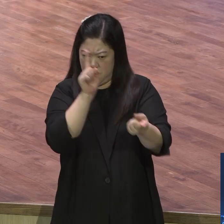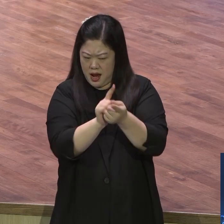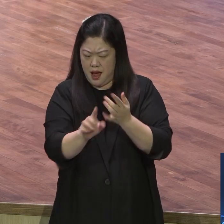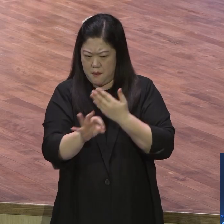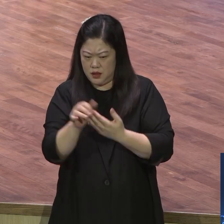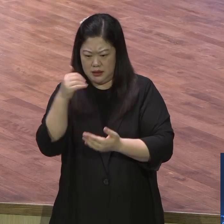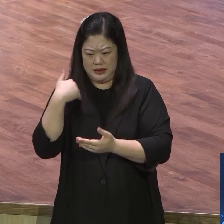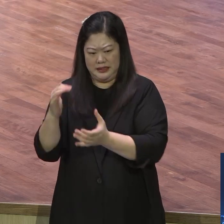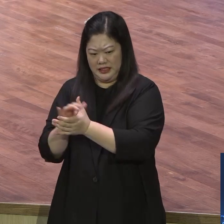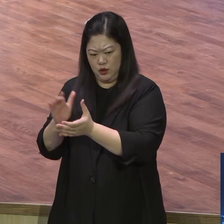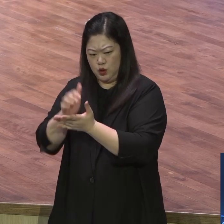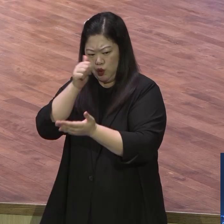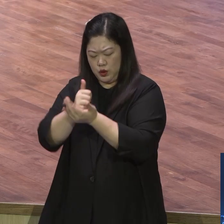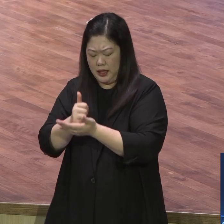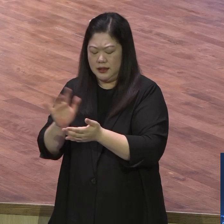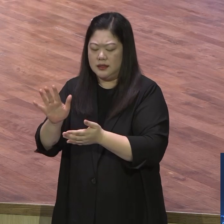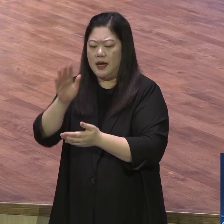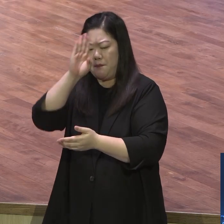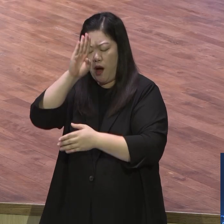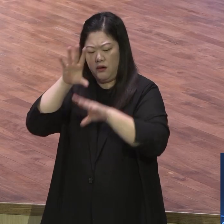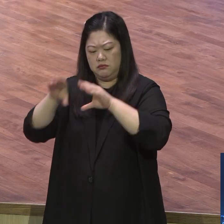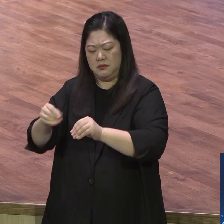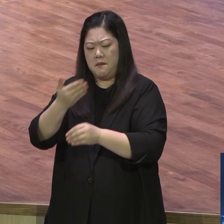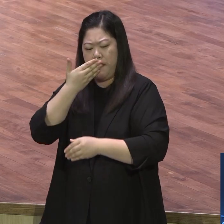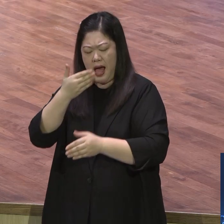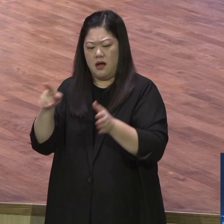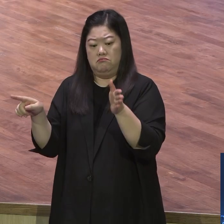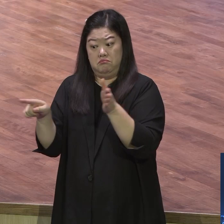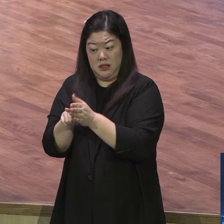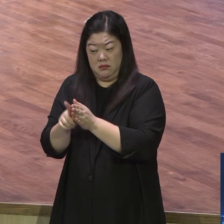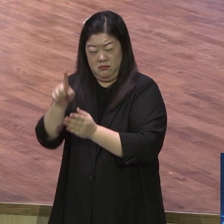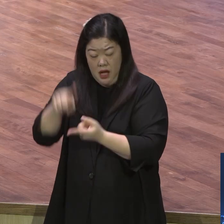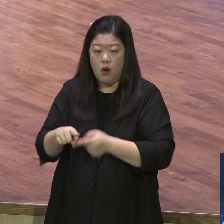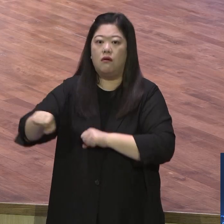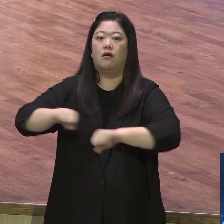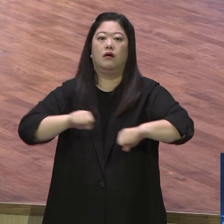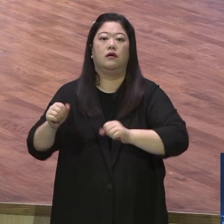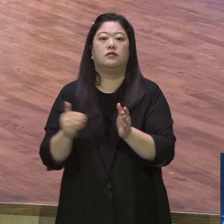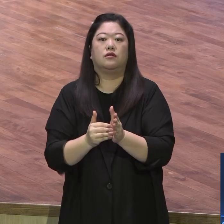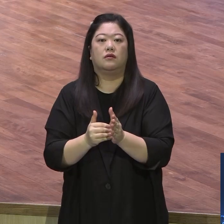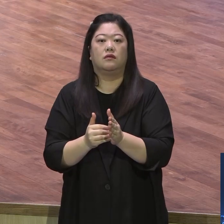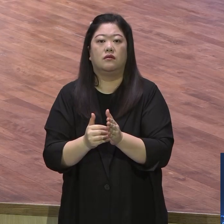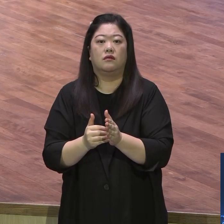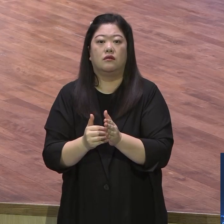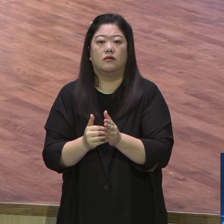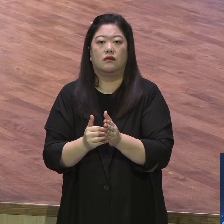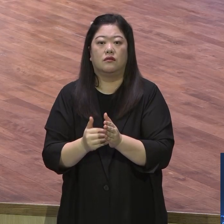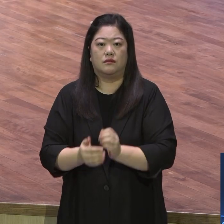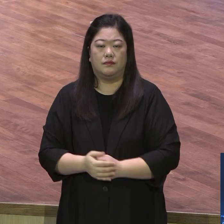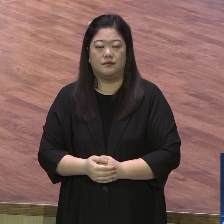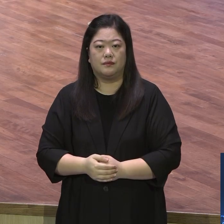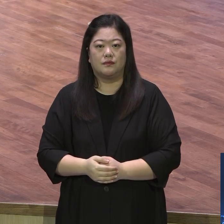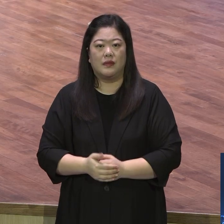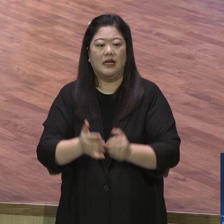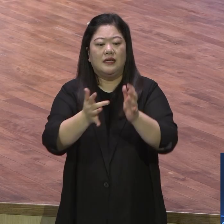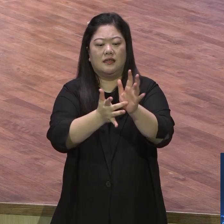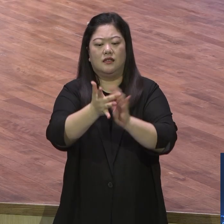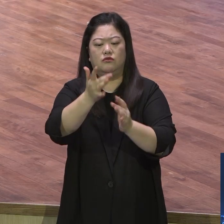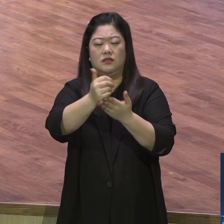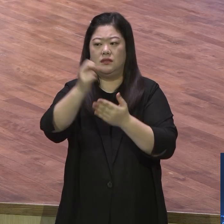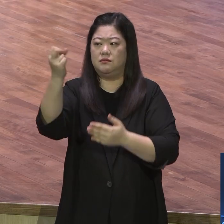행동으로 옮겼어요 그 결과 지금까지 저와 여러분에게 영적 교훈을 이것을 주고 있지 않습니까 주님 다시 오실 그때까지